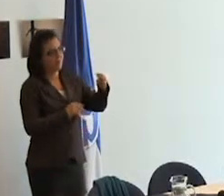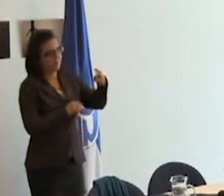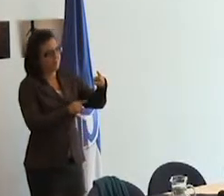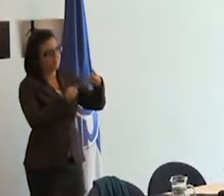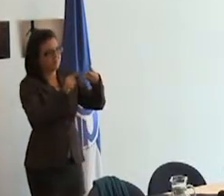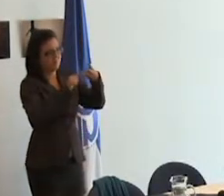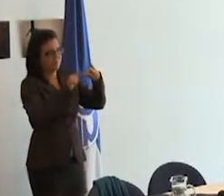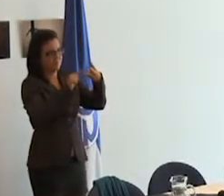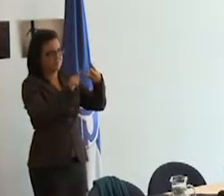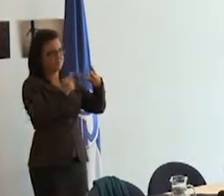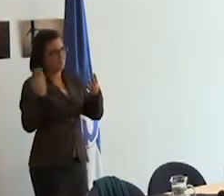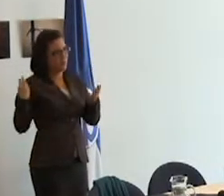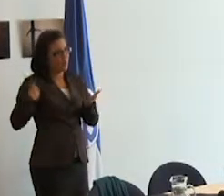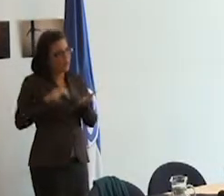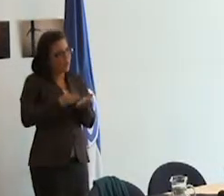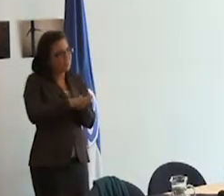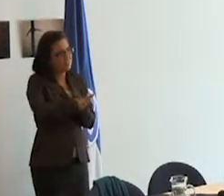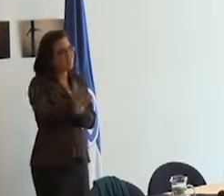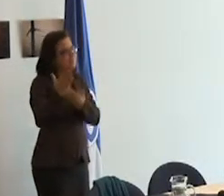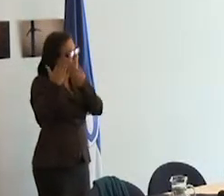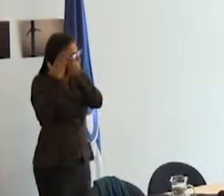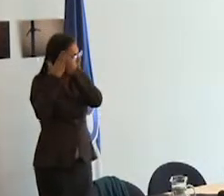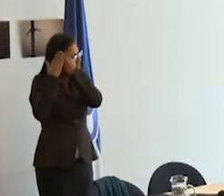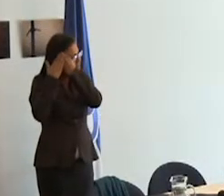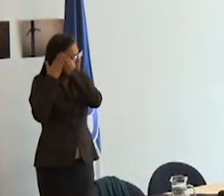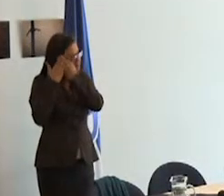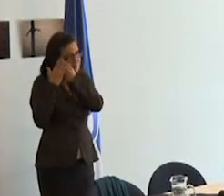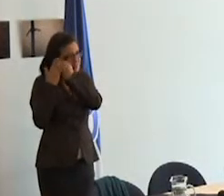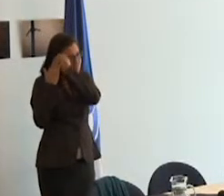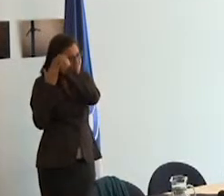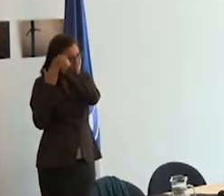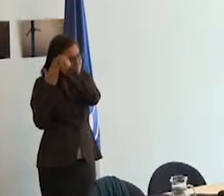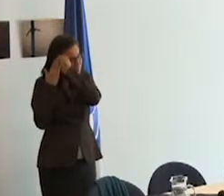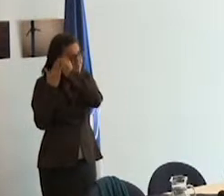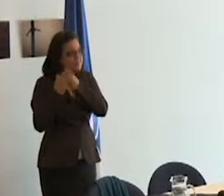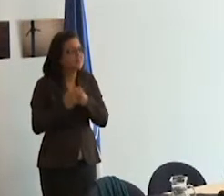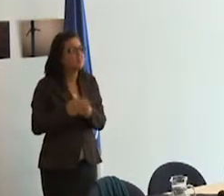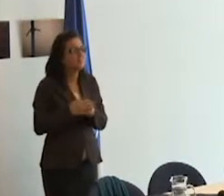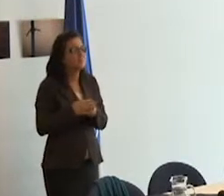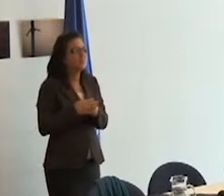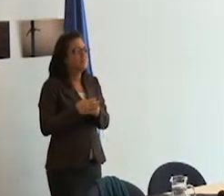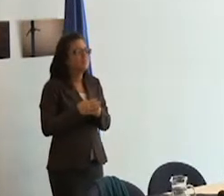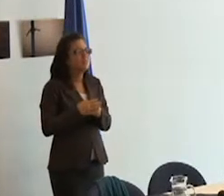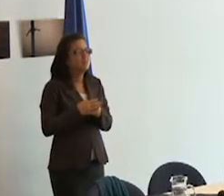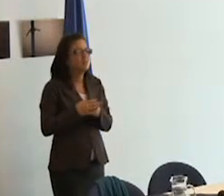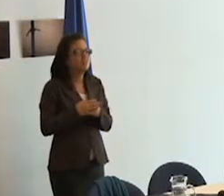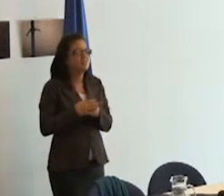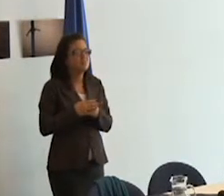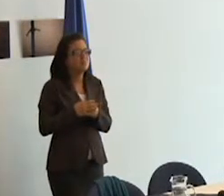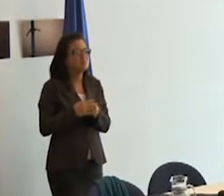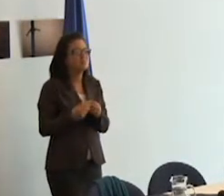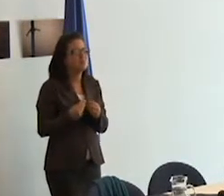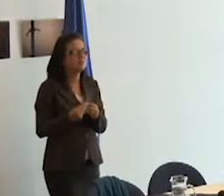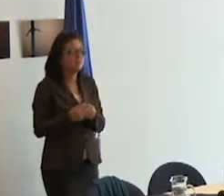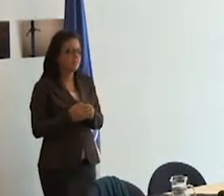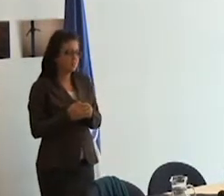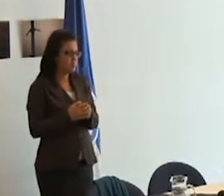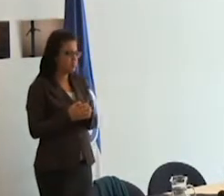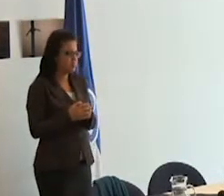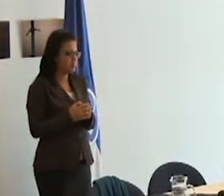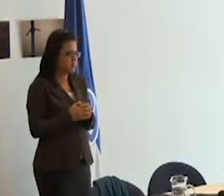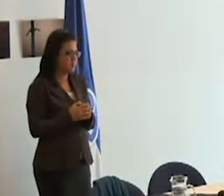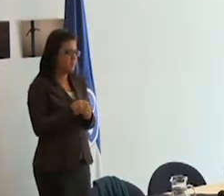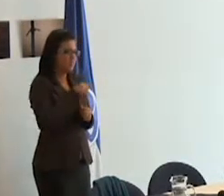lugar está la colonialidad del saber, determinada por ocultar, minimizar y desconocer tanto las formas